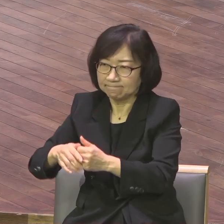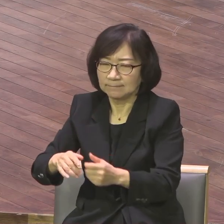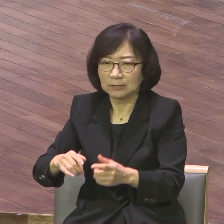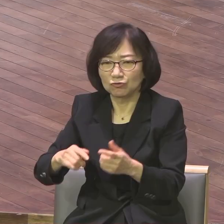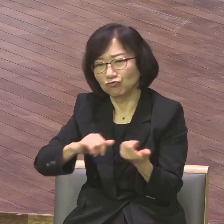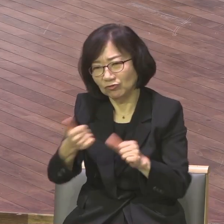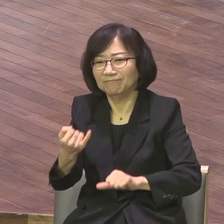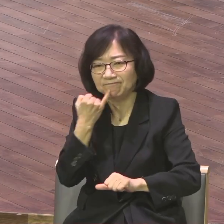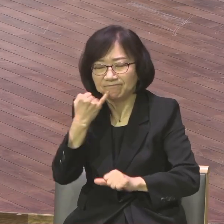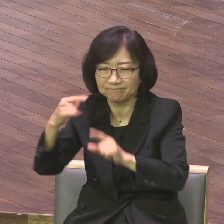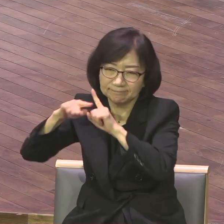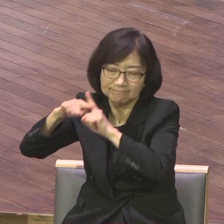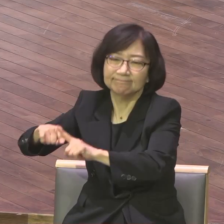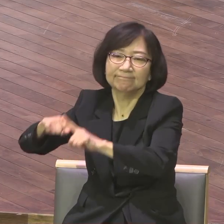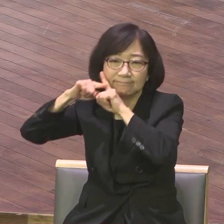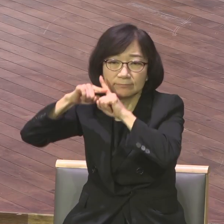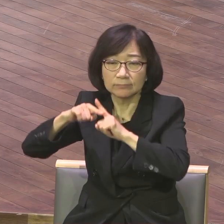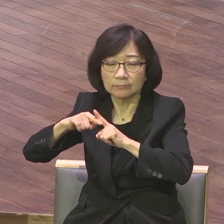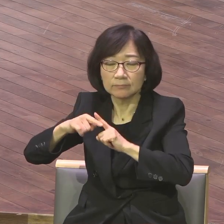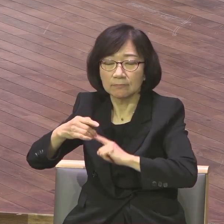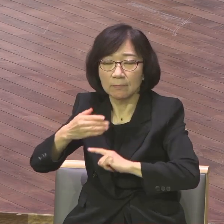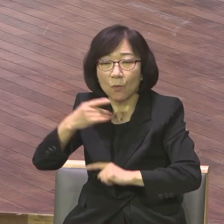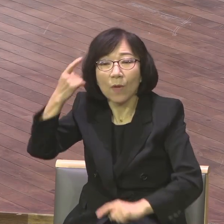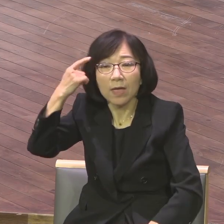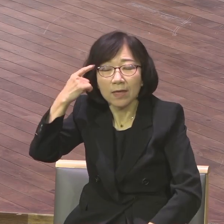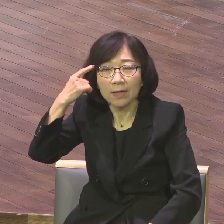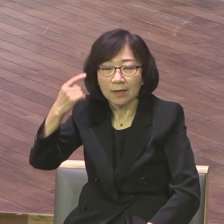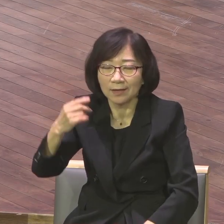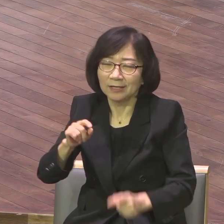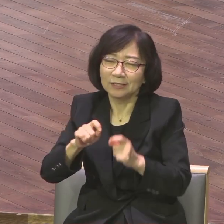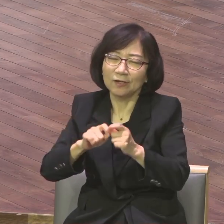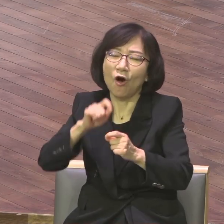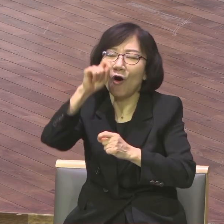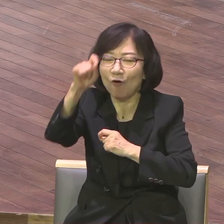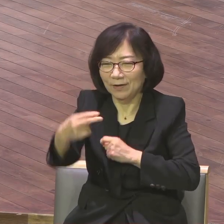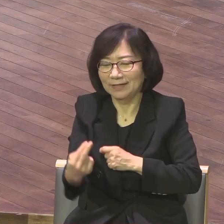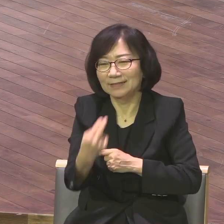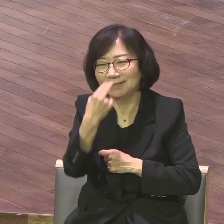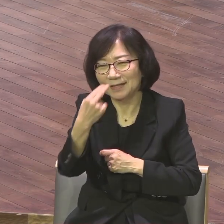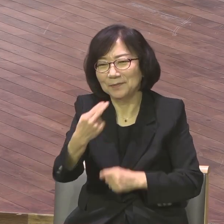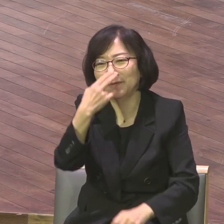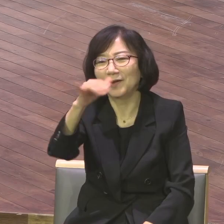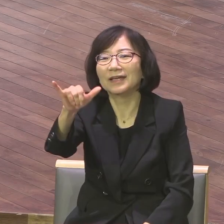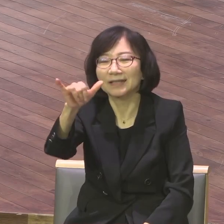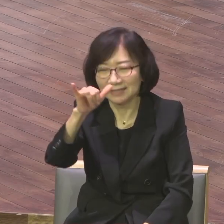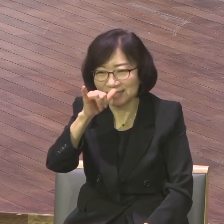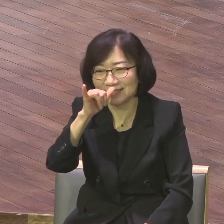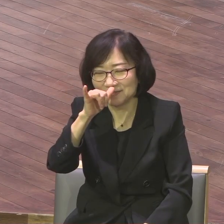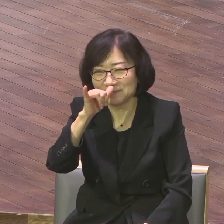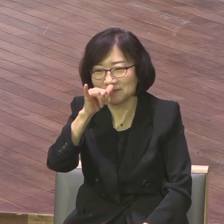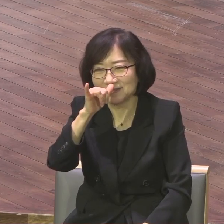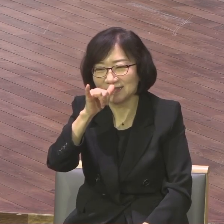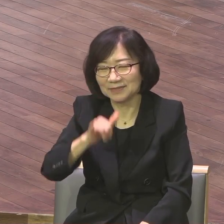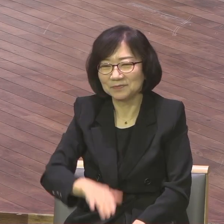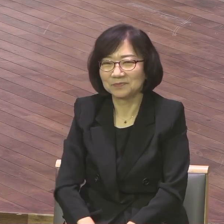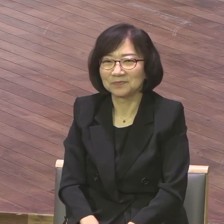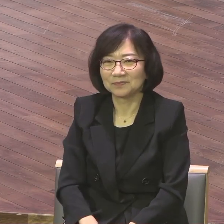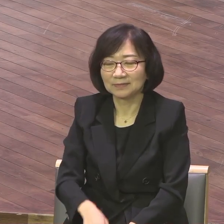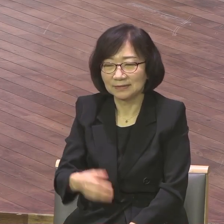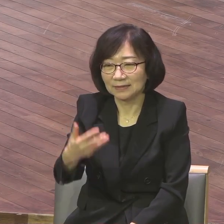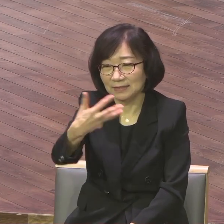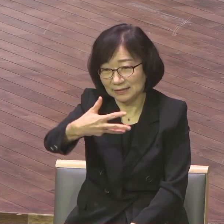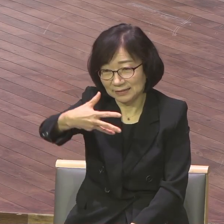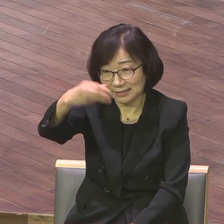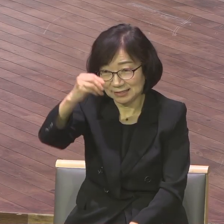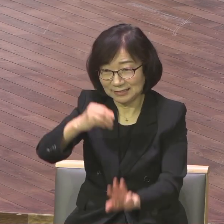들을 수 있는 영생이 있기 때문에 이것이 바로 우리에게 주어진 복음이다. 창세기